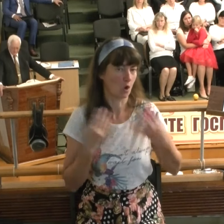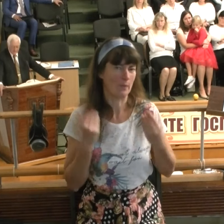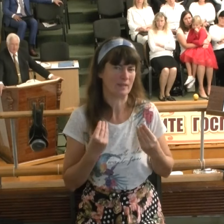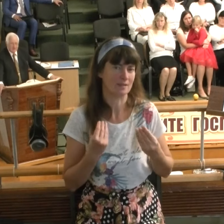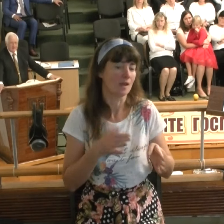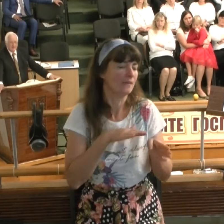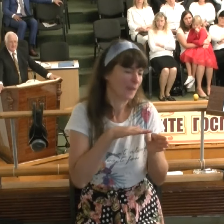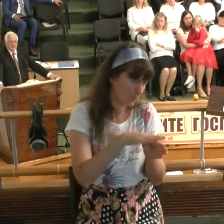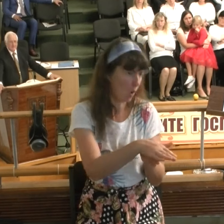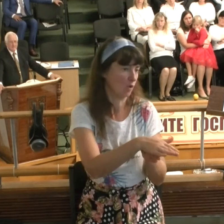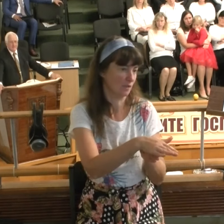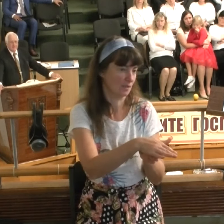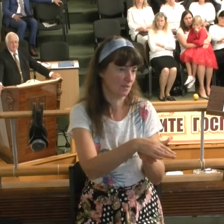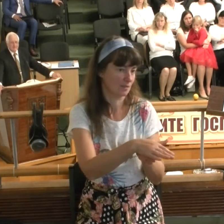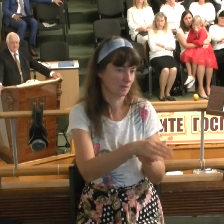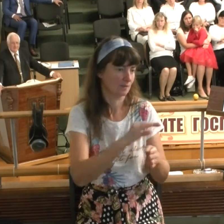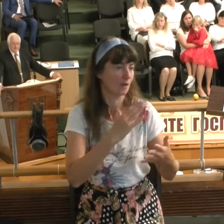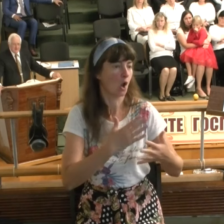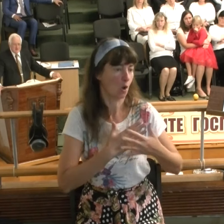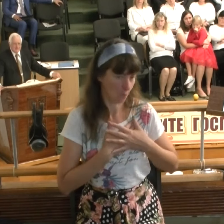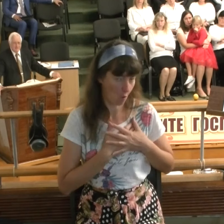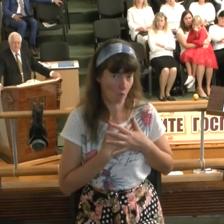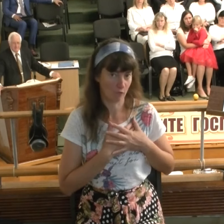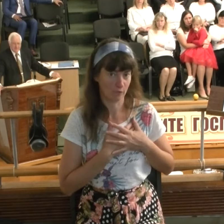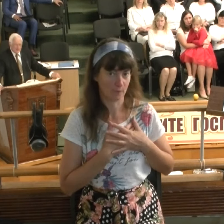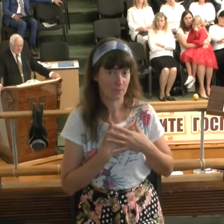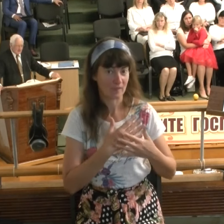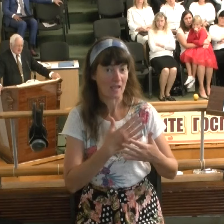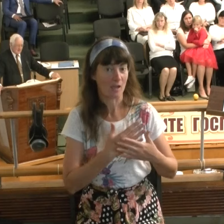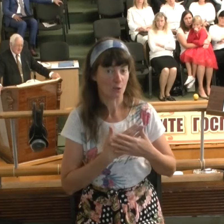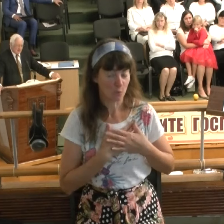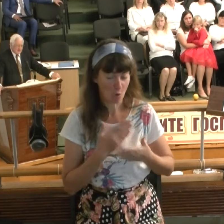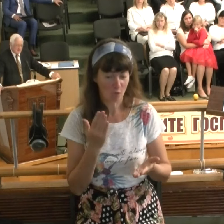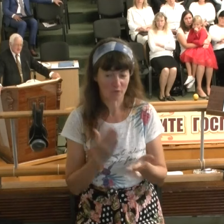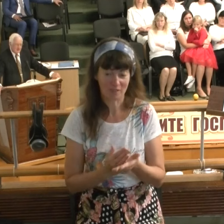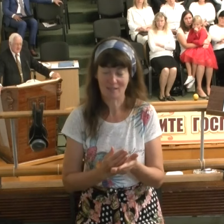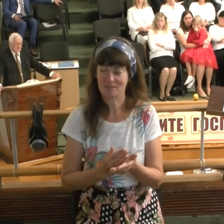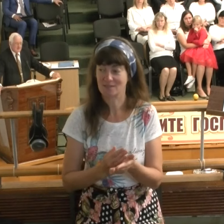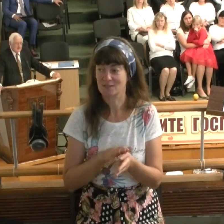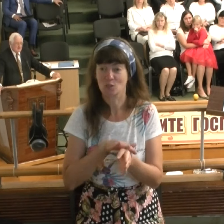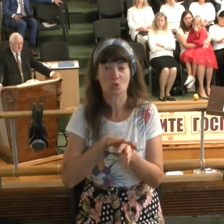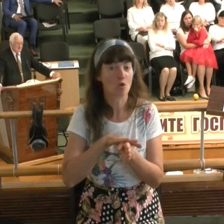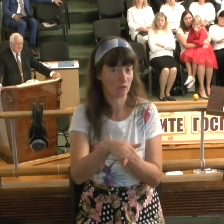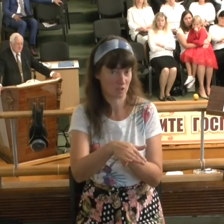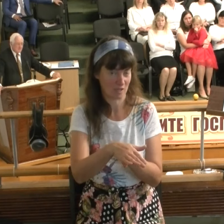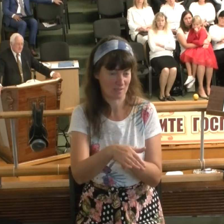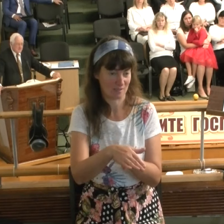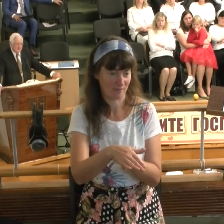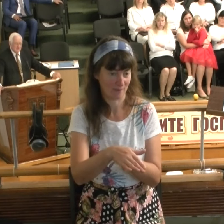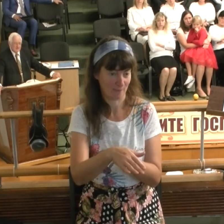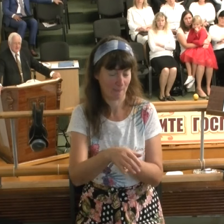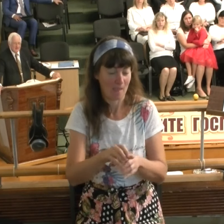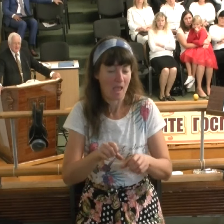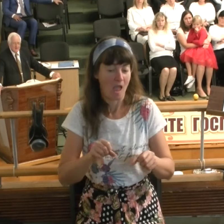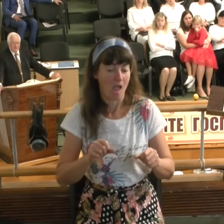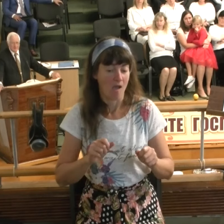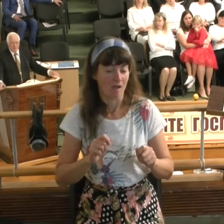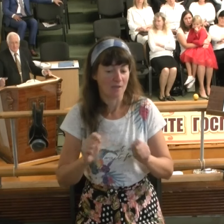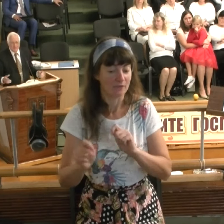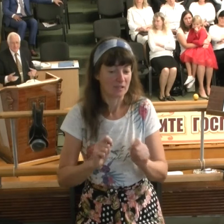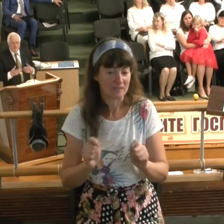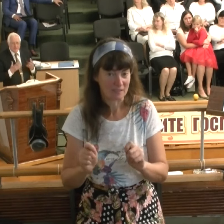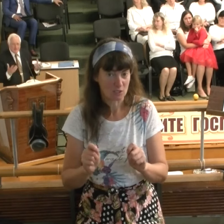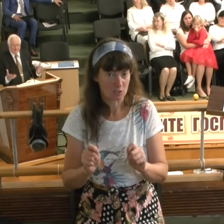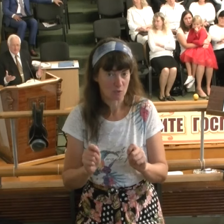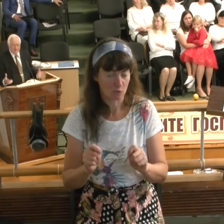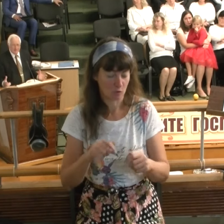совершенства, и да владычествует в сердцах ваших мир Божий,